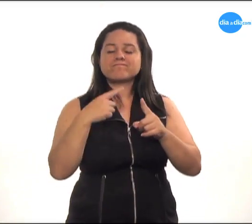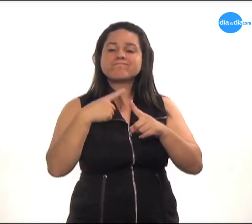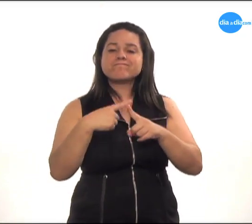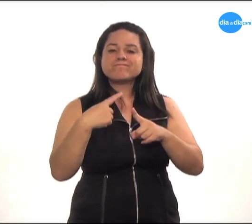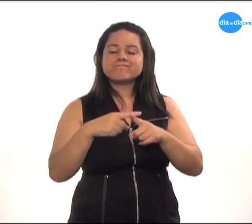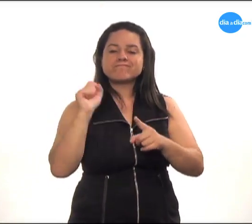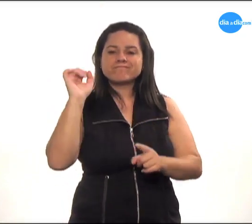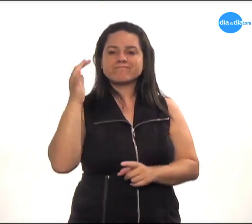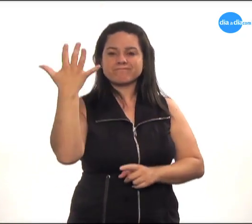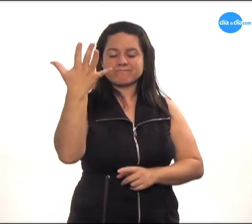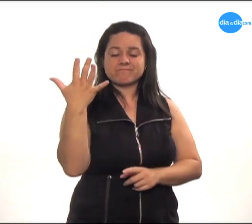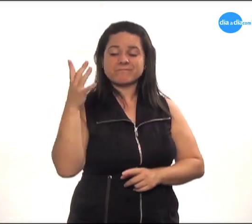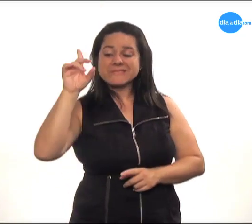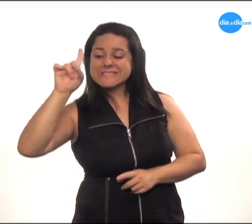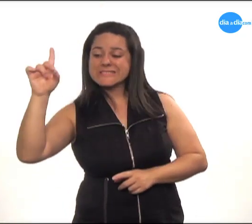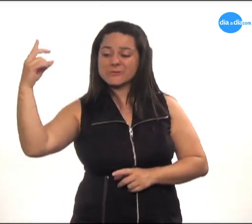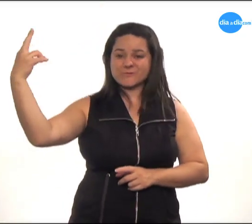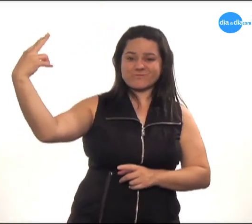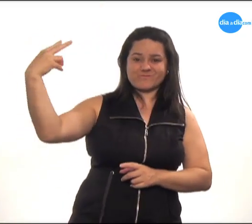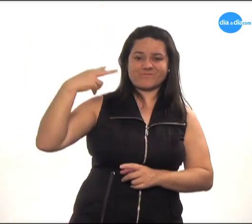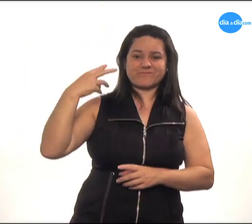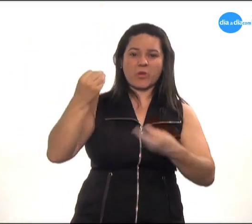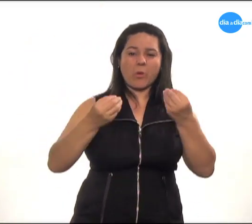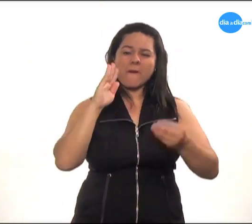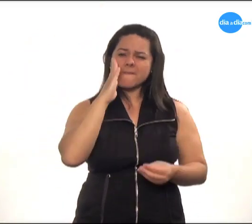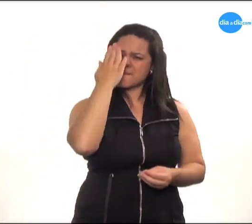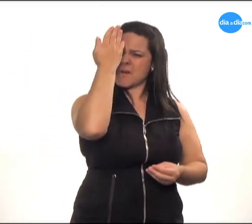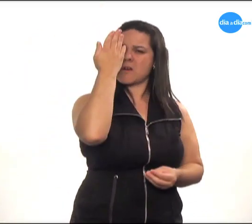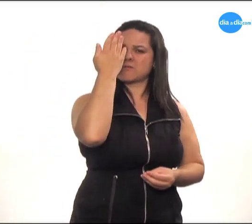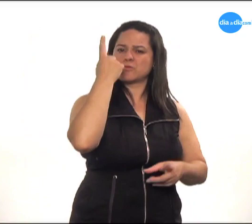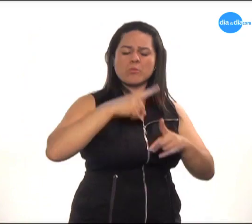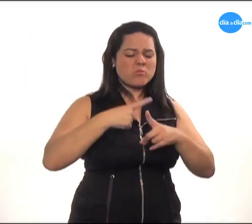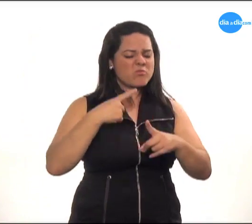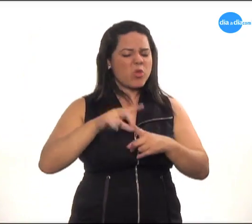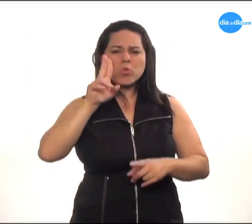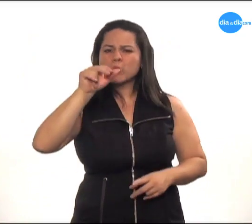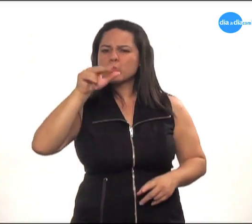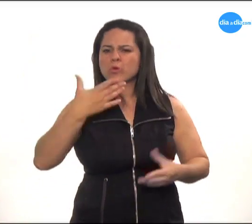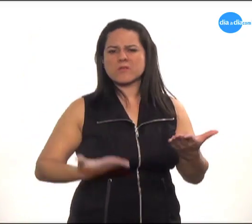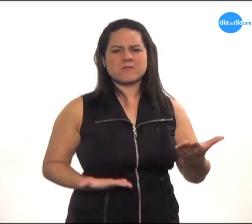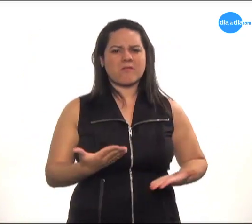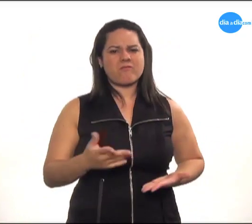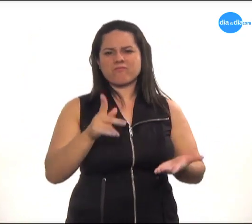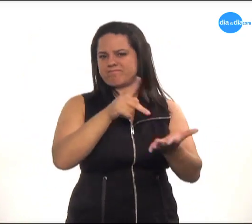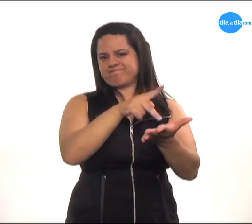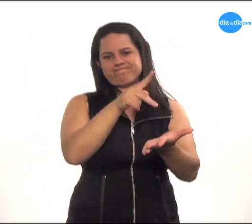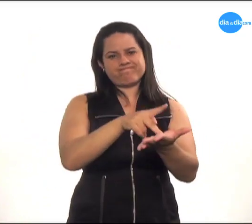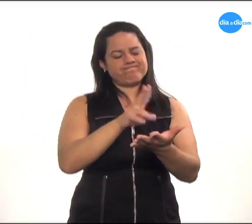Ele será contado como um hipócrita, pois nunca foi servo do Senhor.